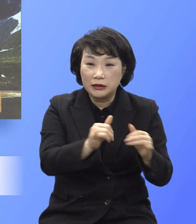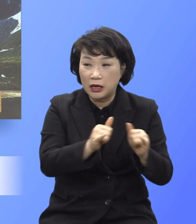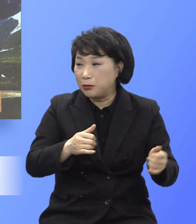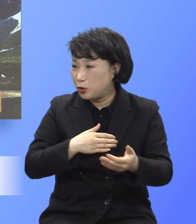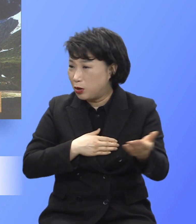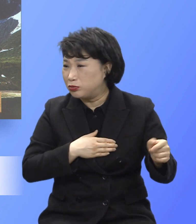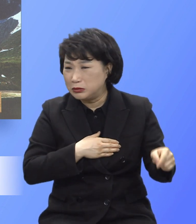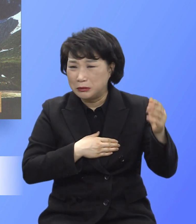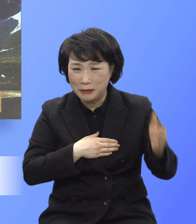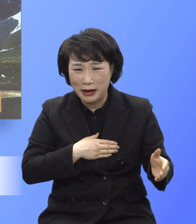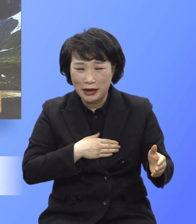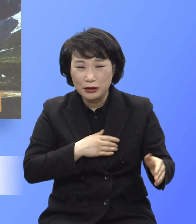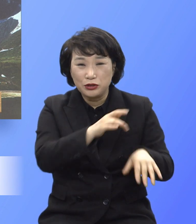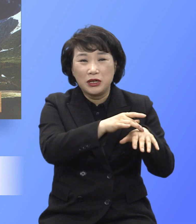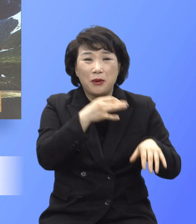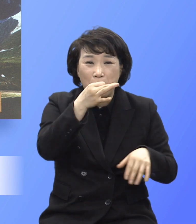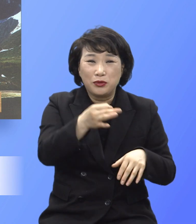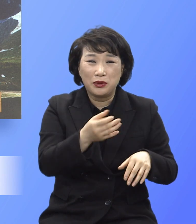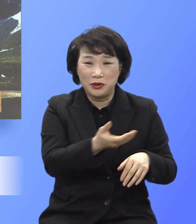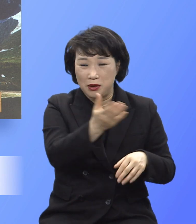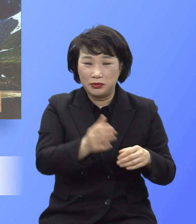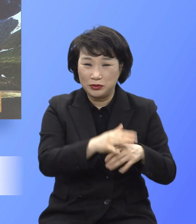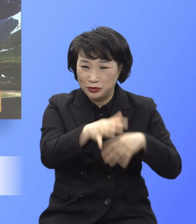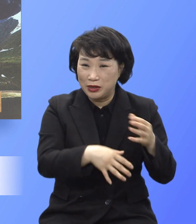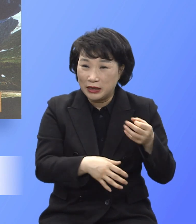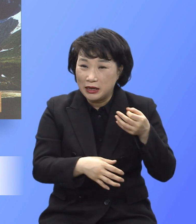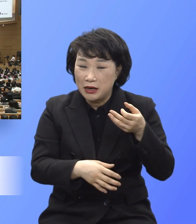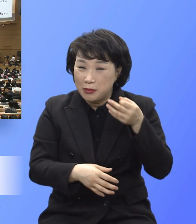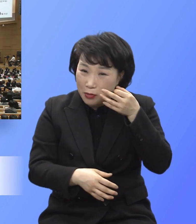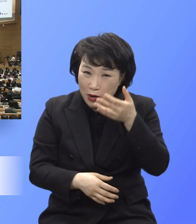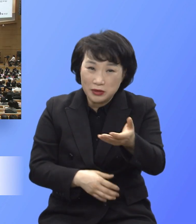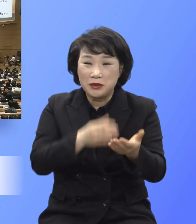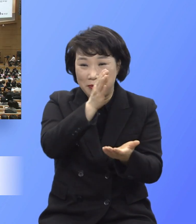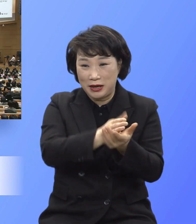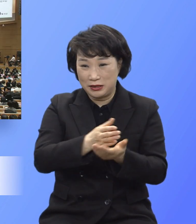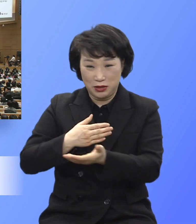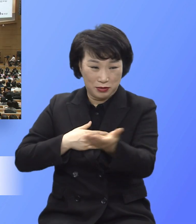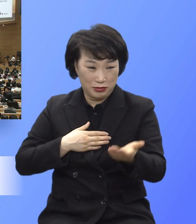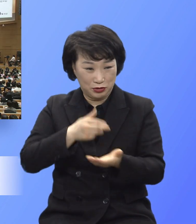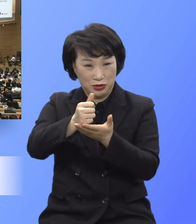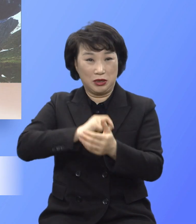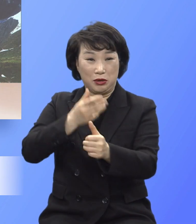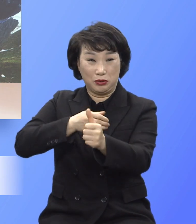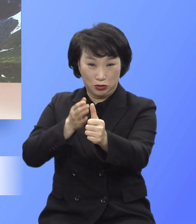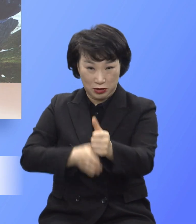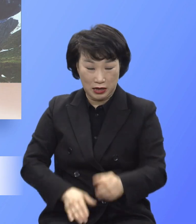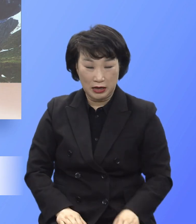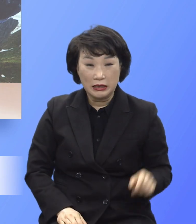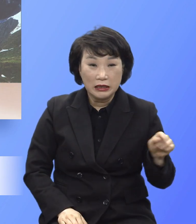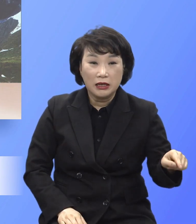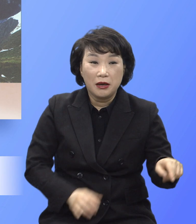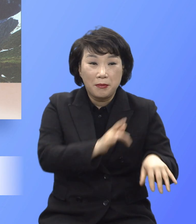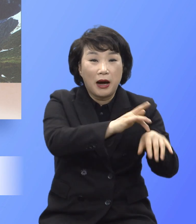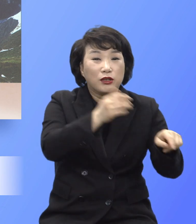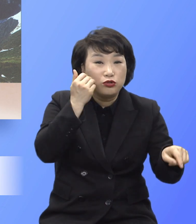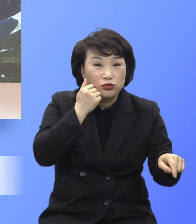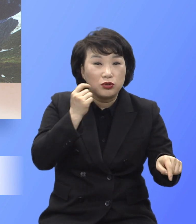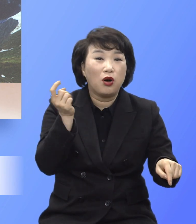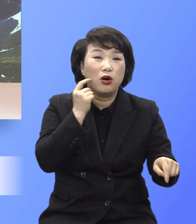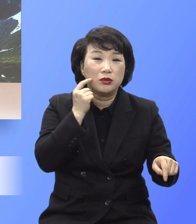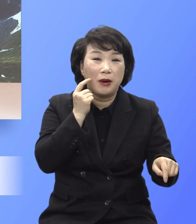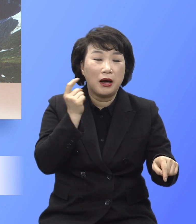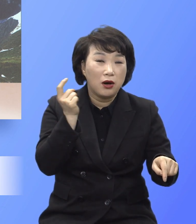말하는 귀신의 목소리가 되지 말기를 주님의 이름으로 축원합니다. 이는 제가